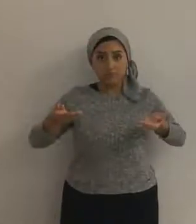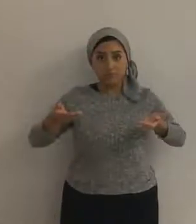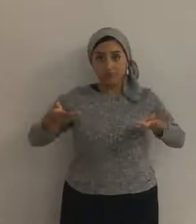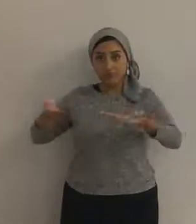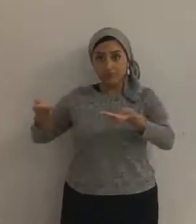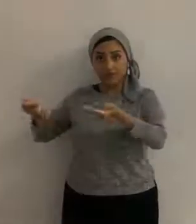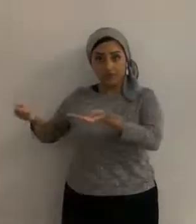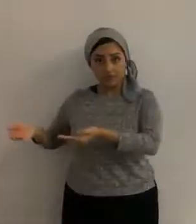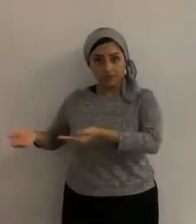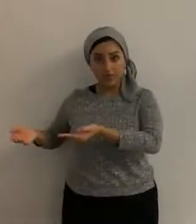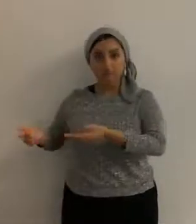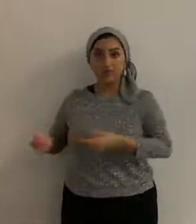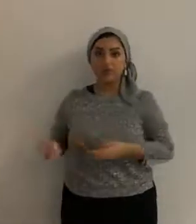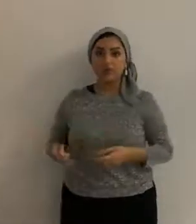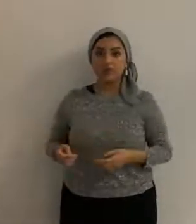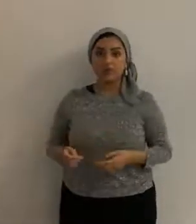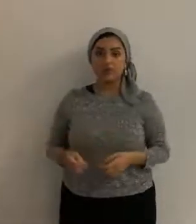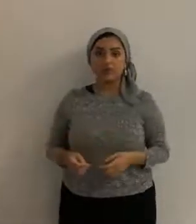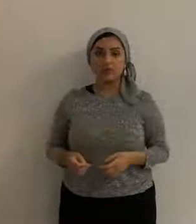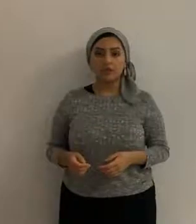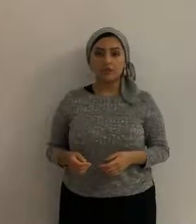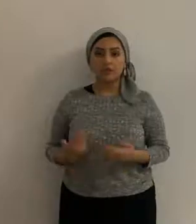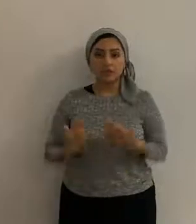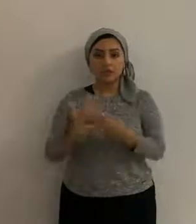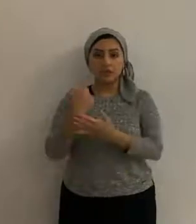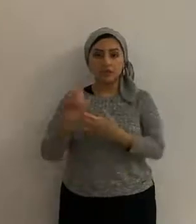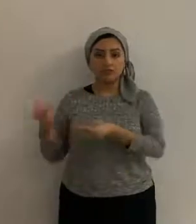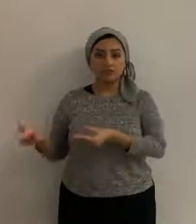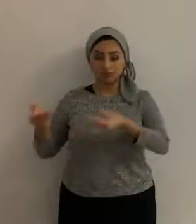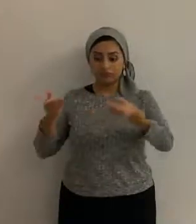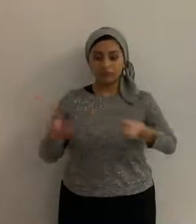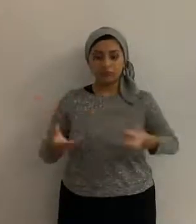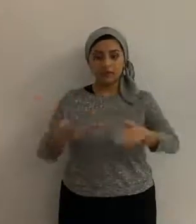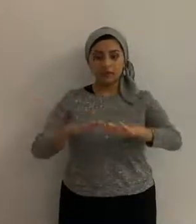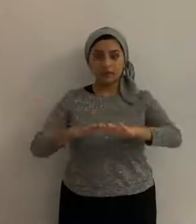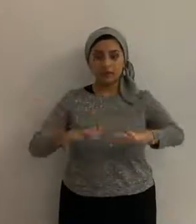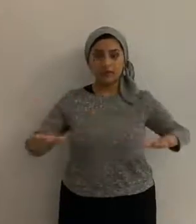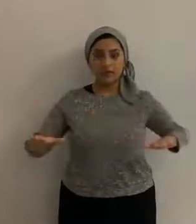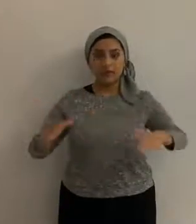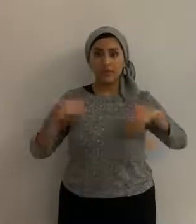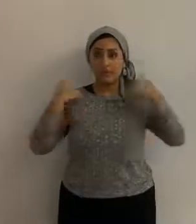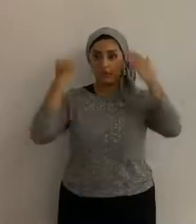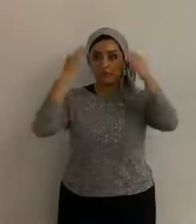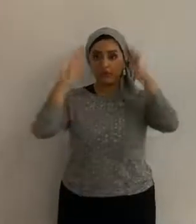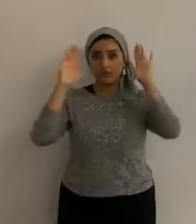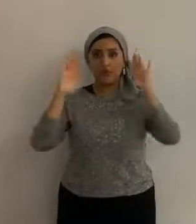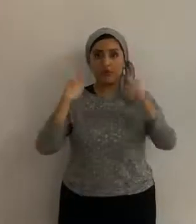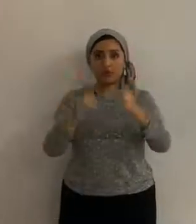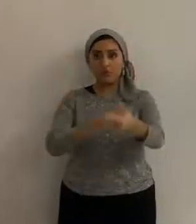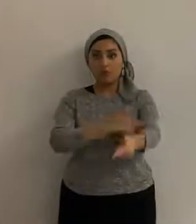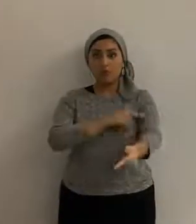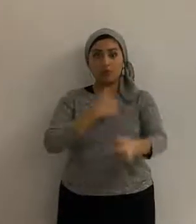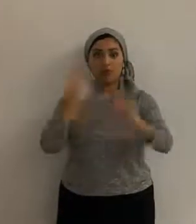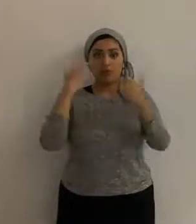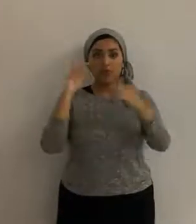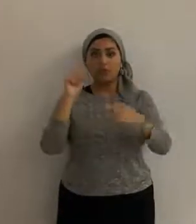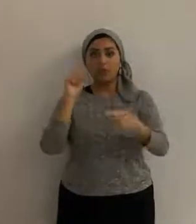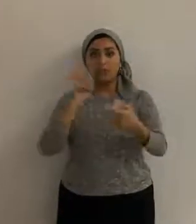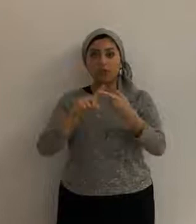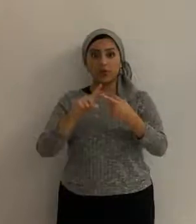aquí una placa de concreto. No sabemos el tamaño, no sabemos hasta dónde llega, la foto está limitada,